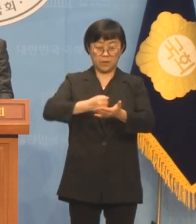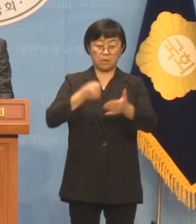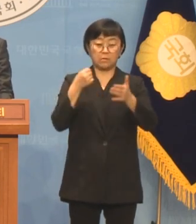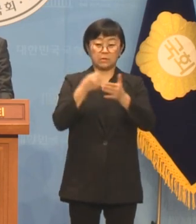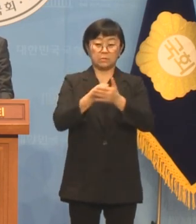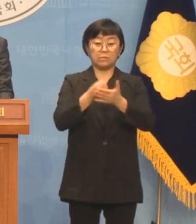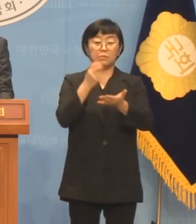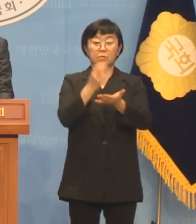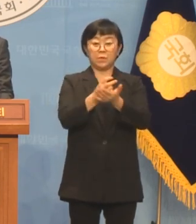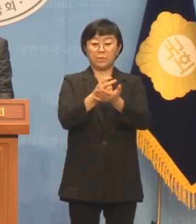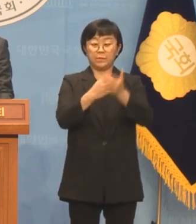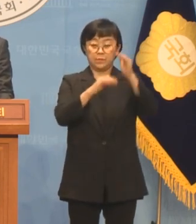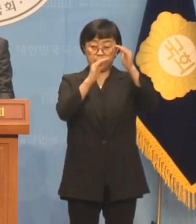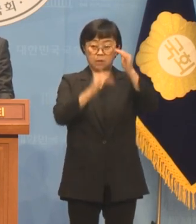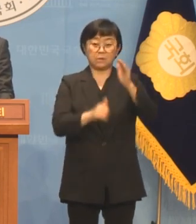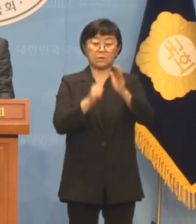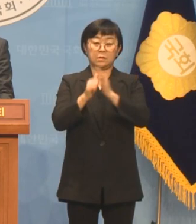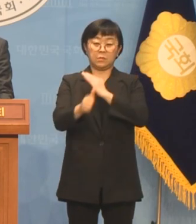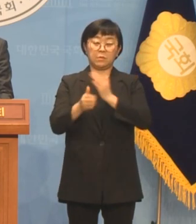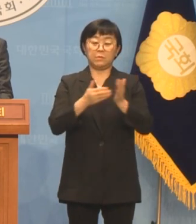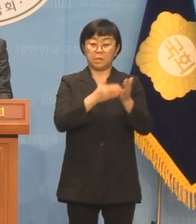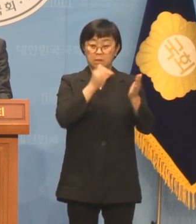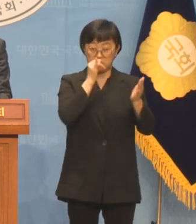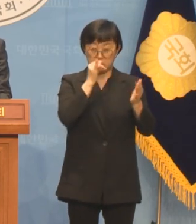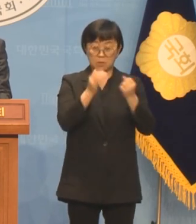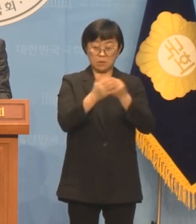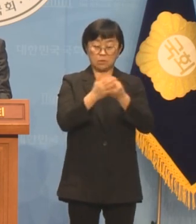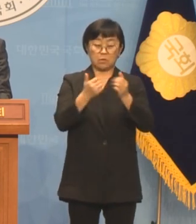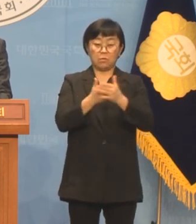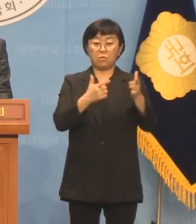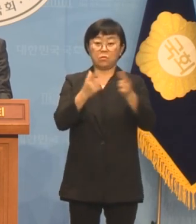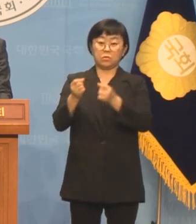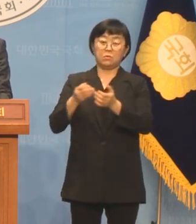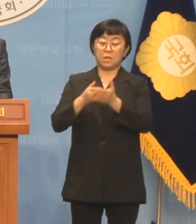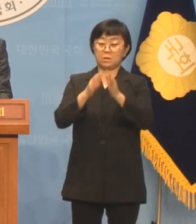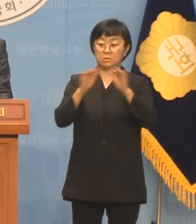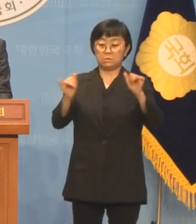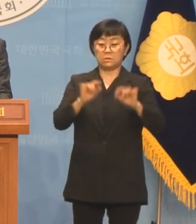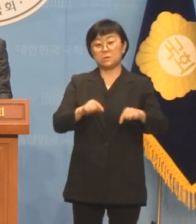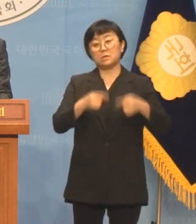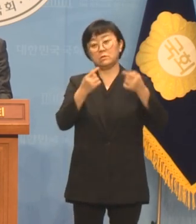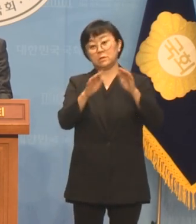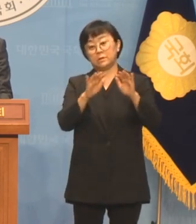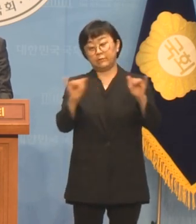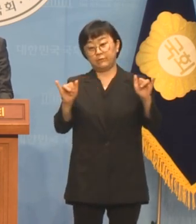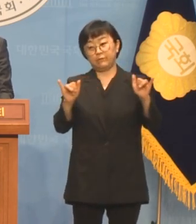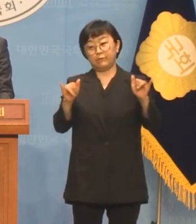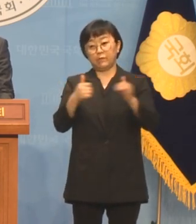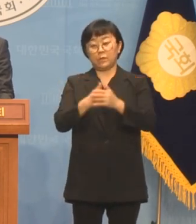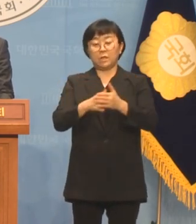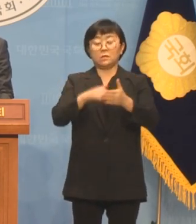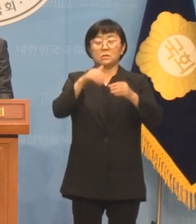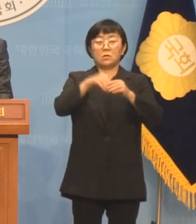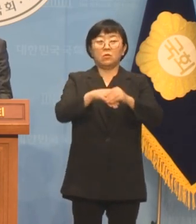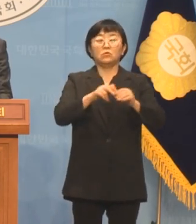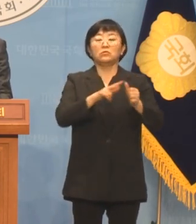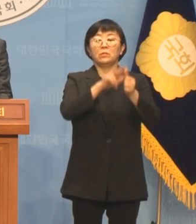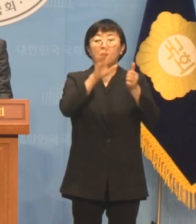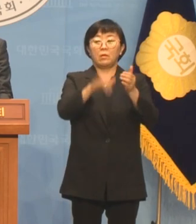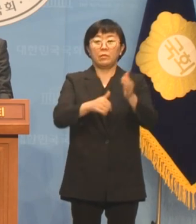결론난 법안을 대표 발의하거나 공동 발의자로 참가한 사람은 선거 출마